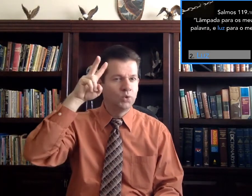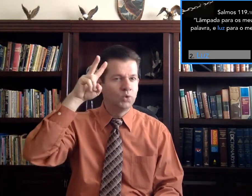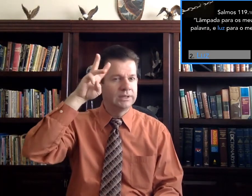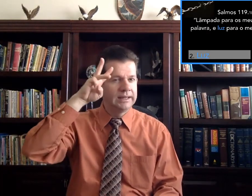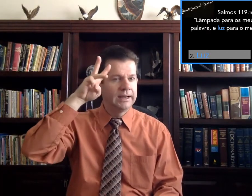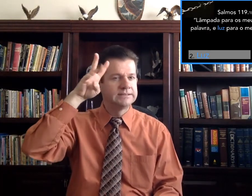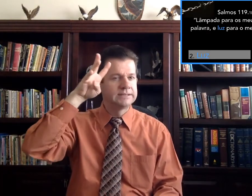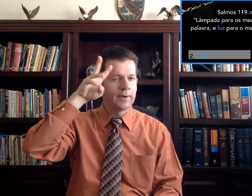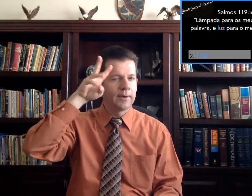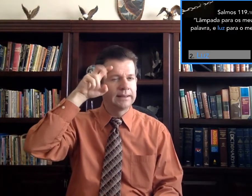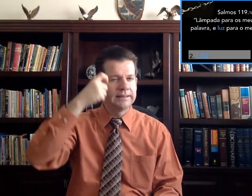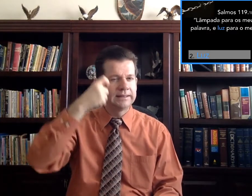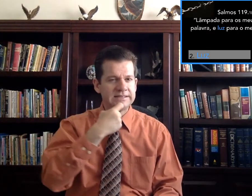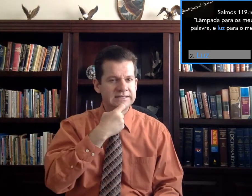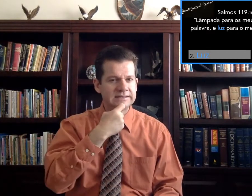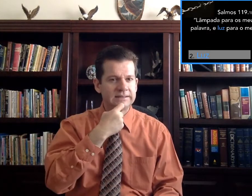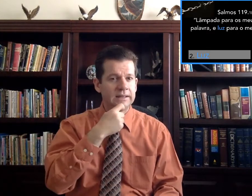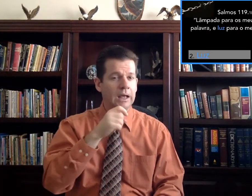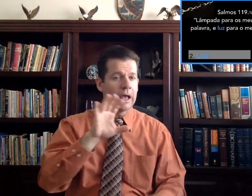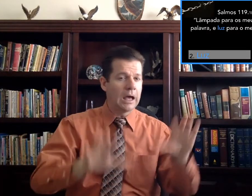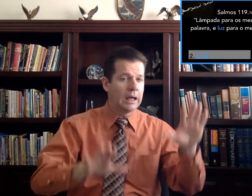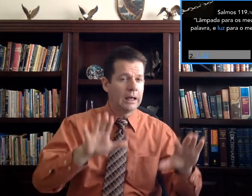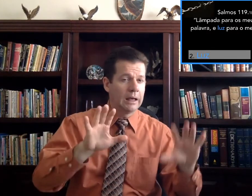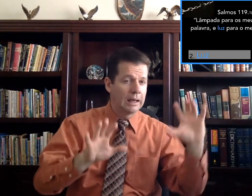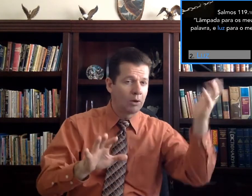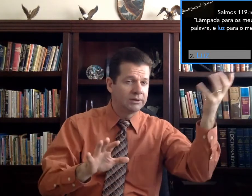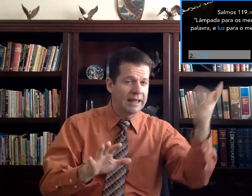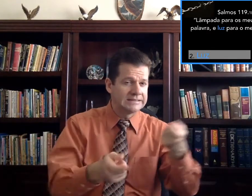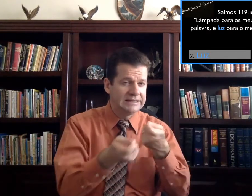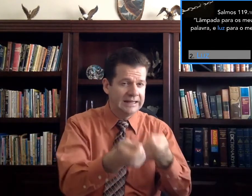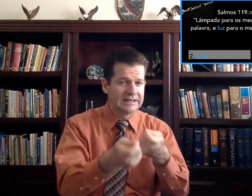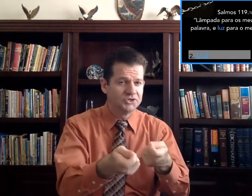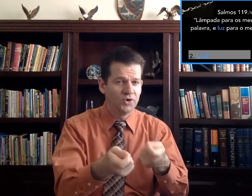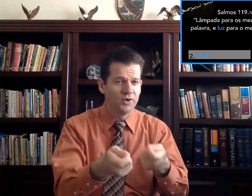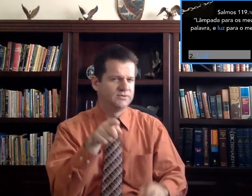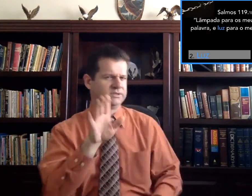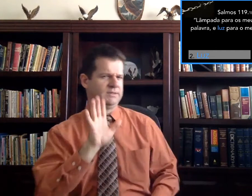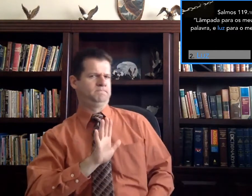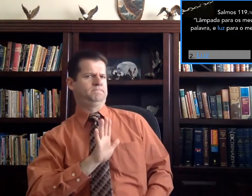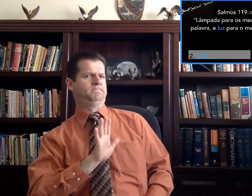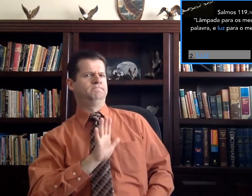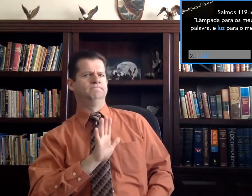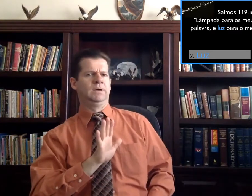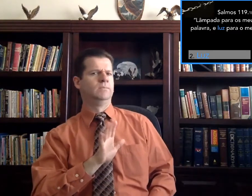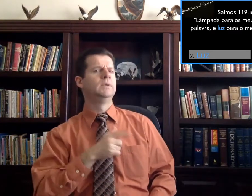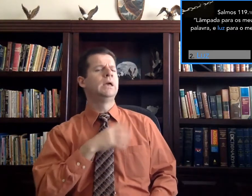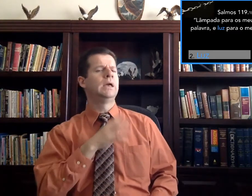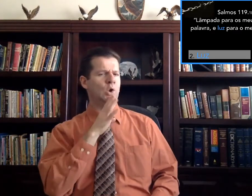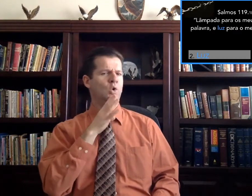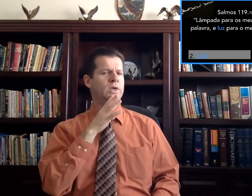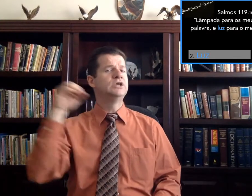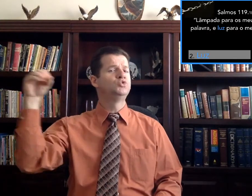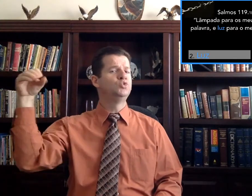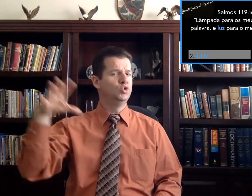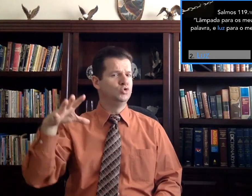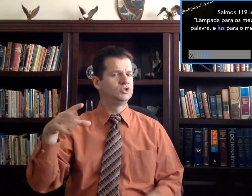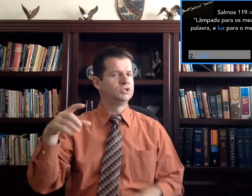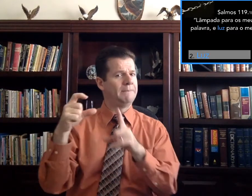segunda, terça, quarta, quinta, sexta, acontecem tentações, você... Não. Eu conheço luz da